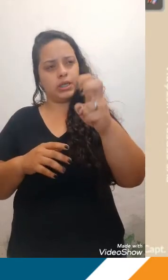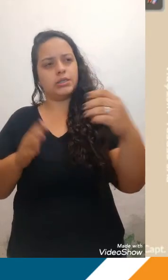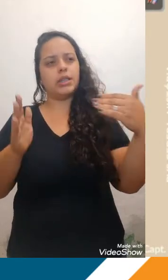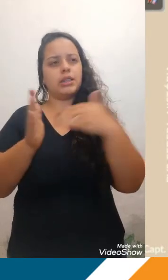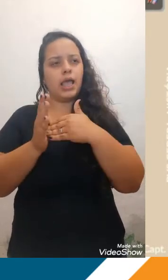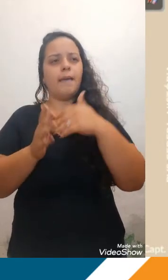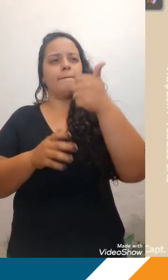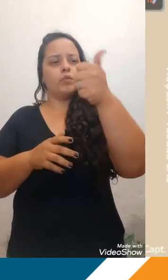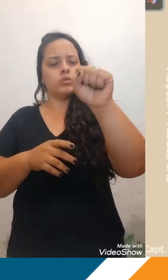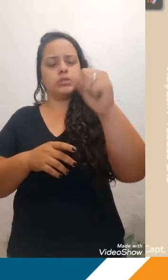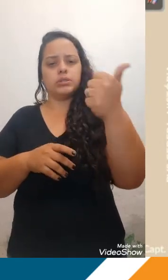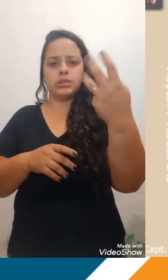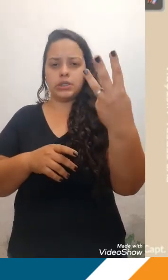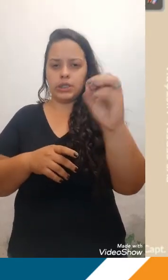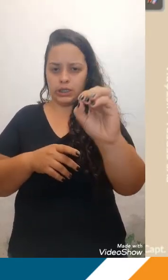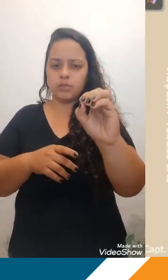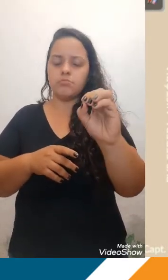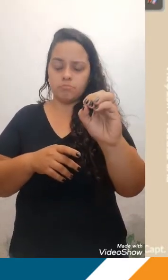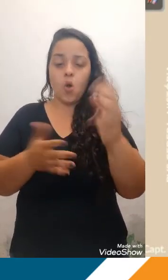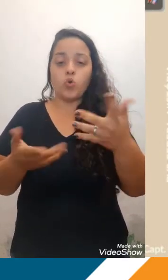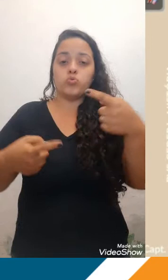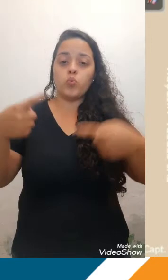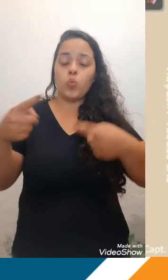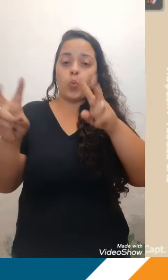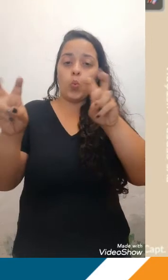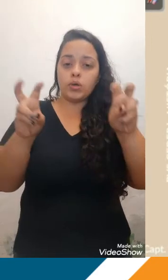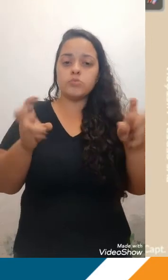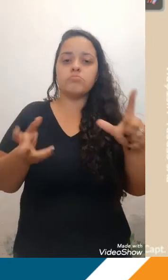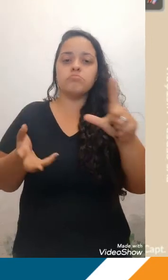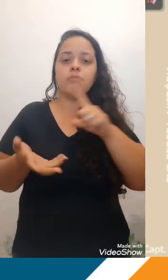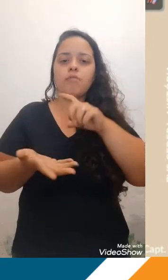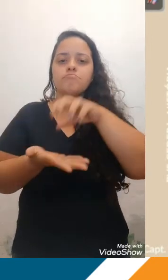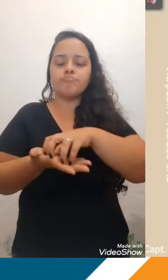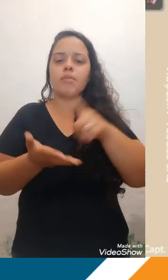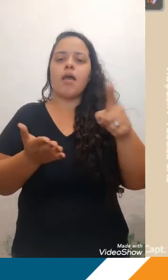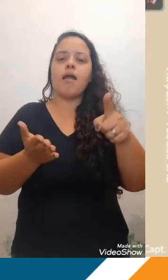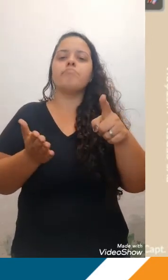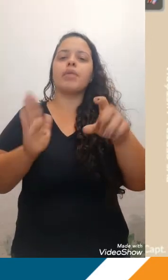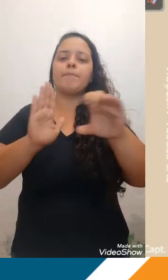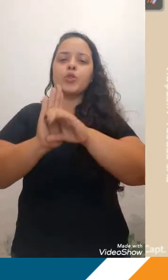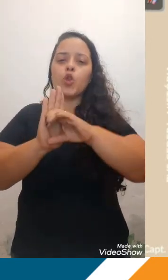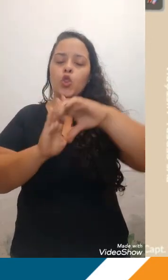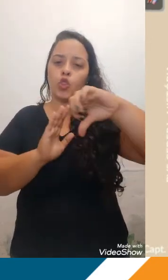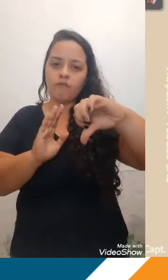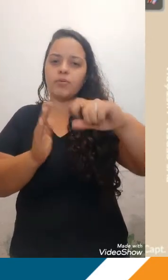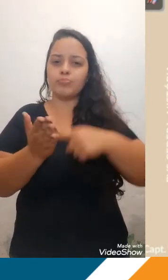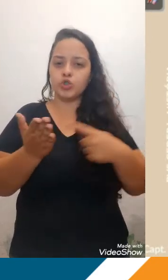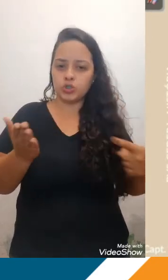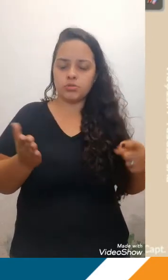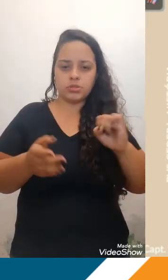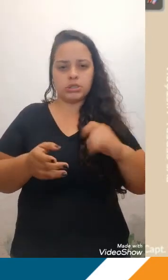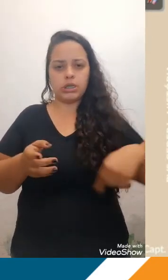e 1830. O assunto que a gente vai discutir hoje está localizado no capítulo 9 da apostila. E se vocês